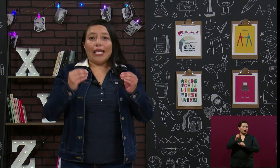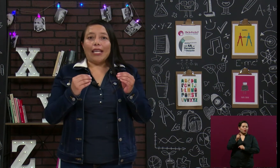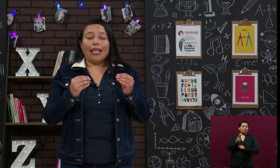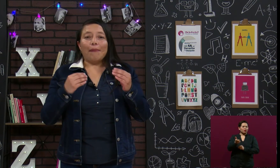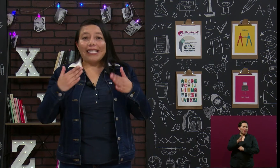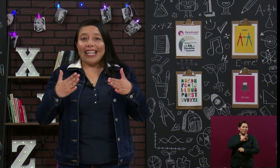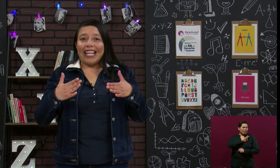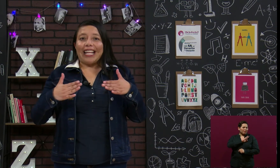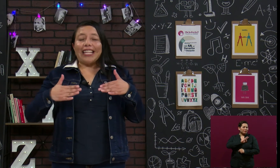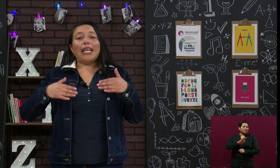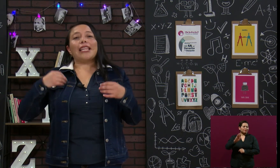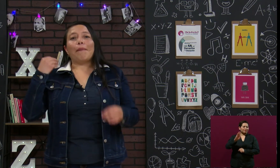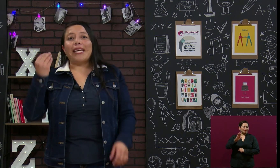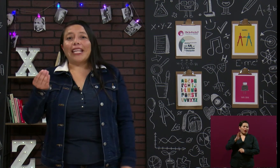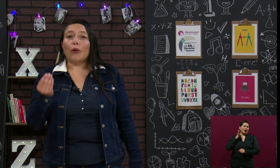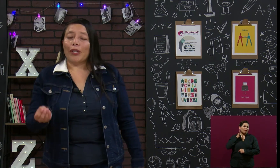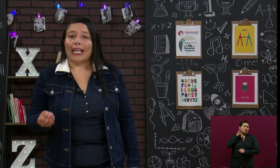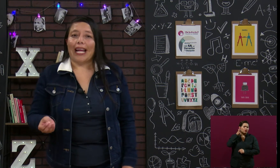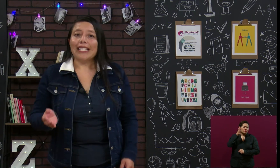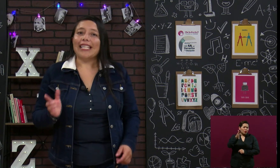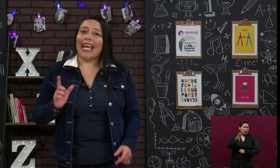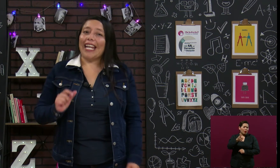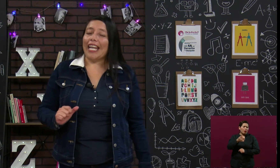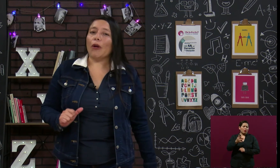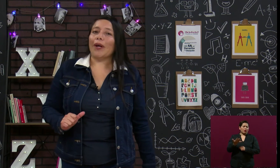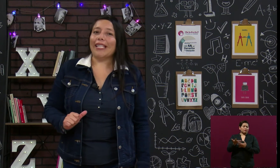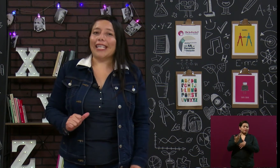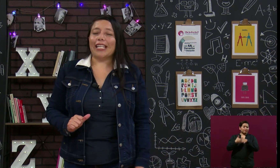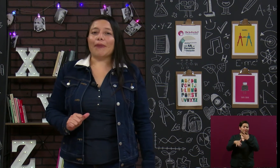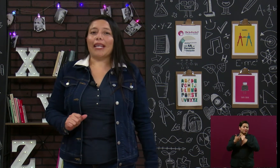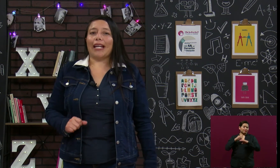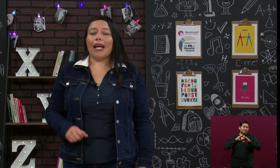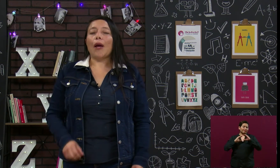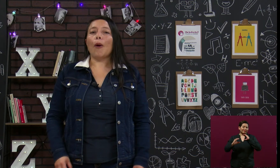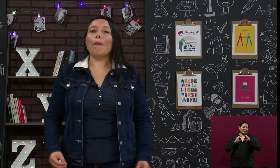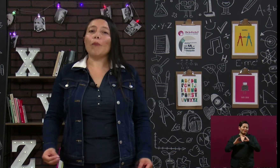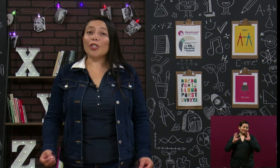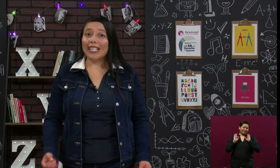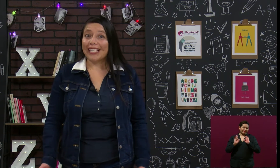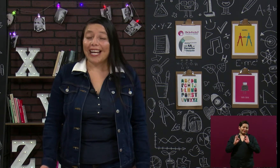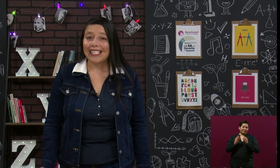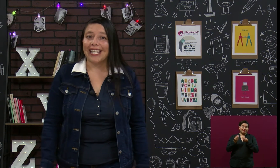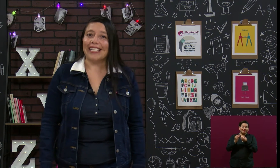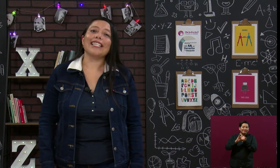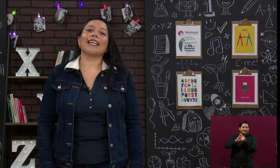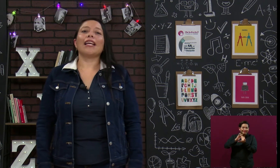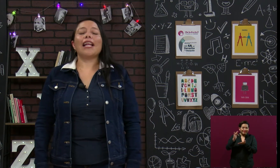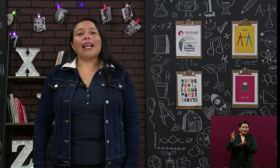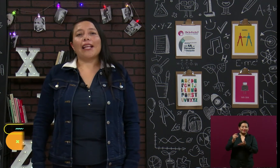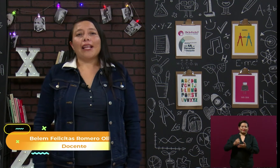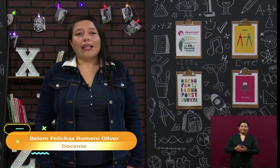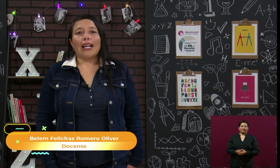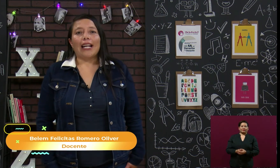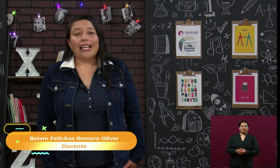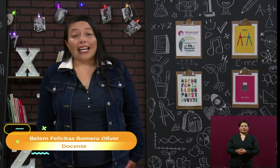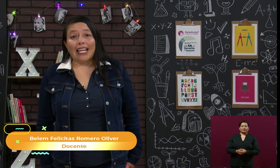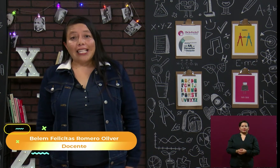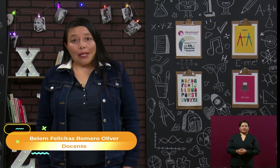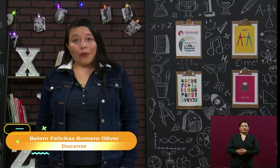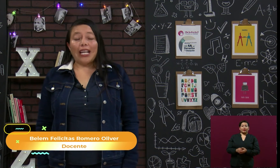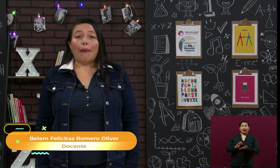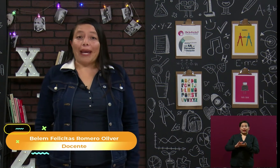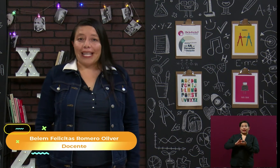y más adelante también te comunicarás en lengua de señas mexicana. Muchas gracias.